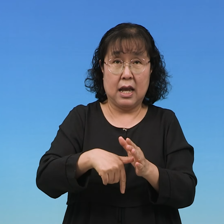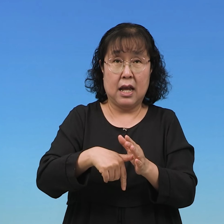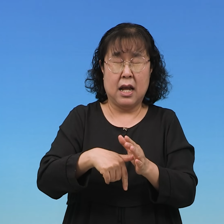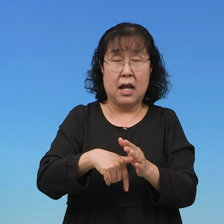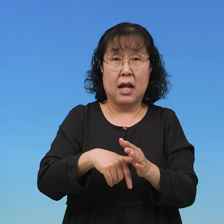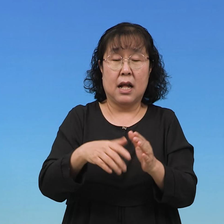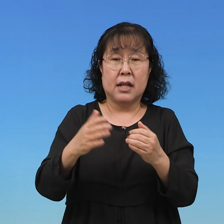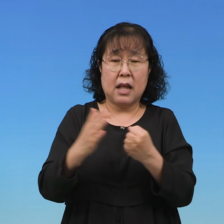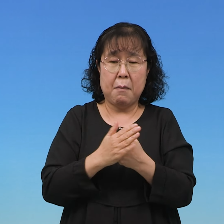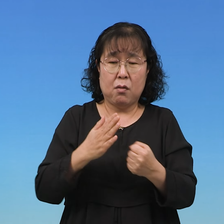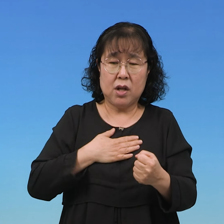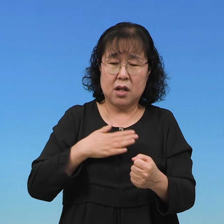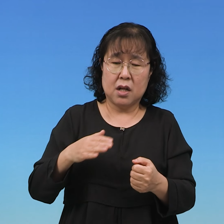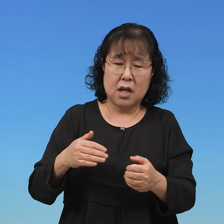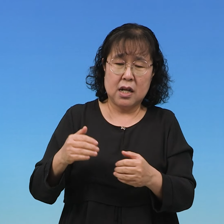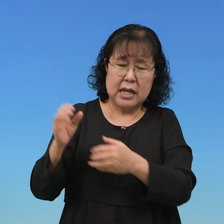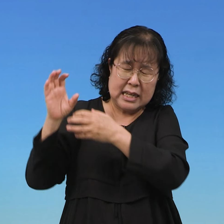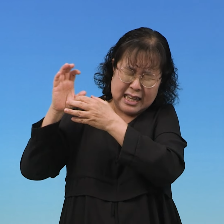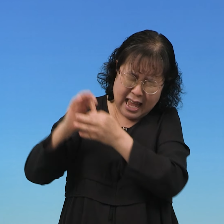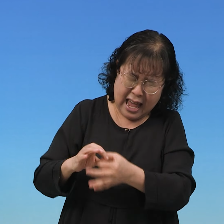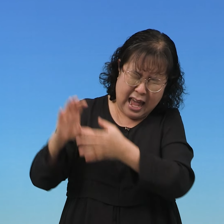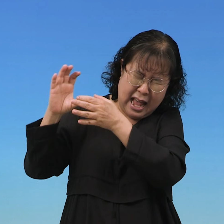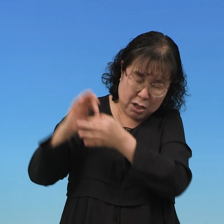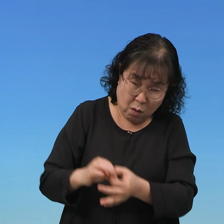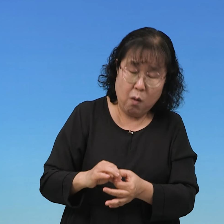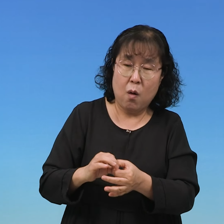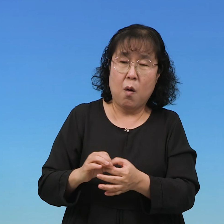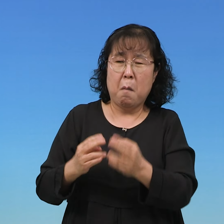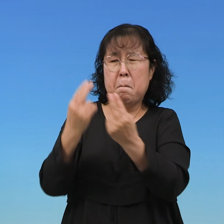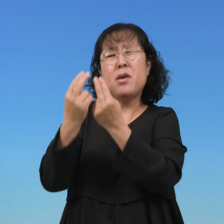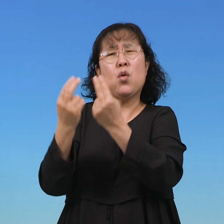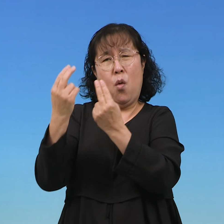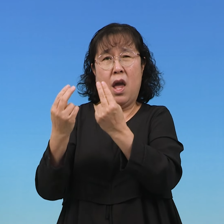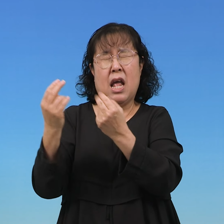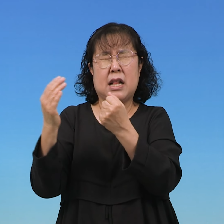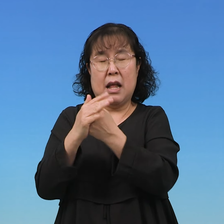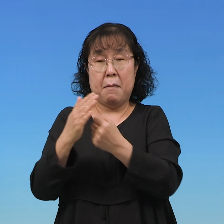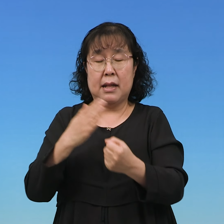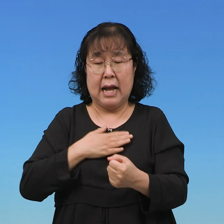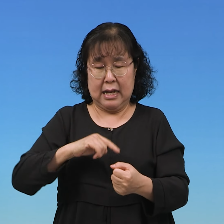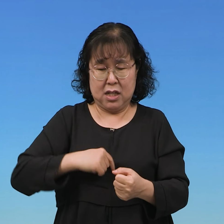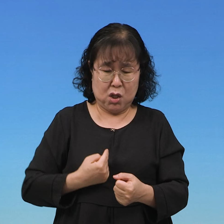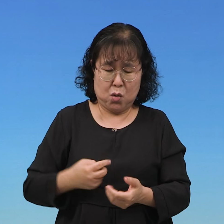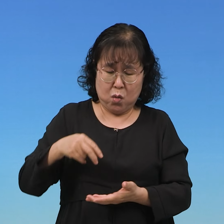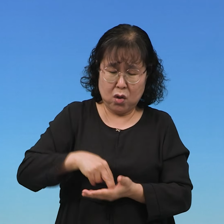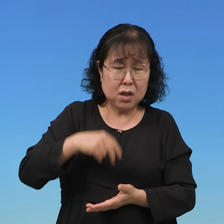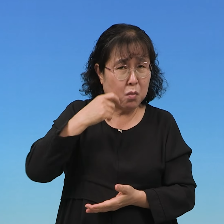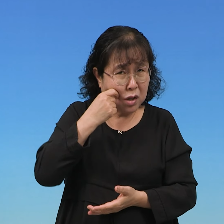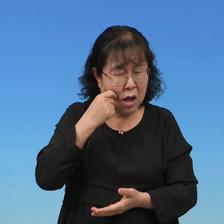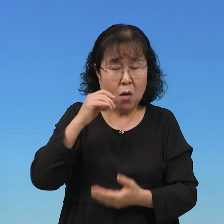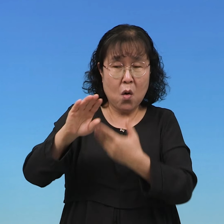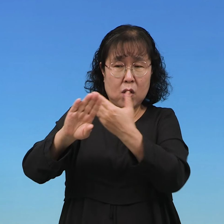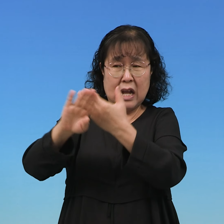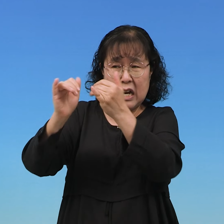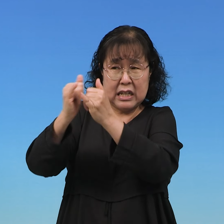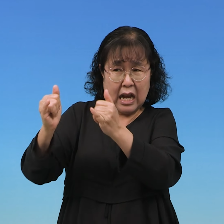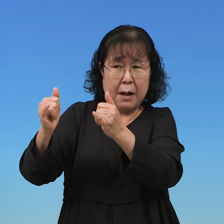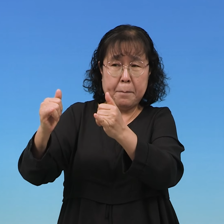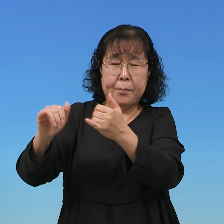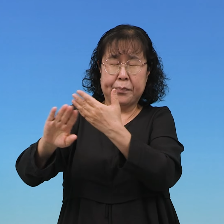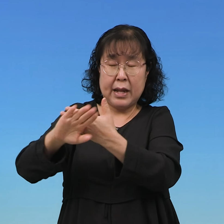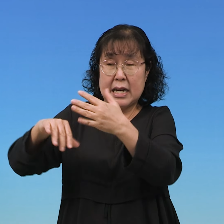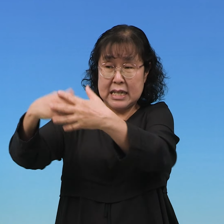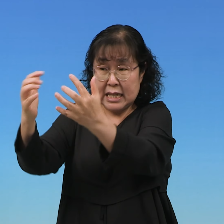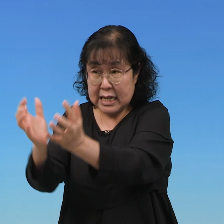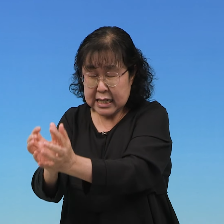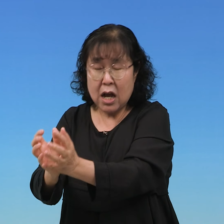아닙니까? 끊임없이 비교당하고 그래서 질투심을 느끼고 그래서 자기의 고유한 것들을 찾아내기보다는 저 사람과